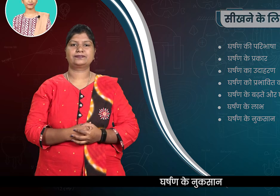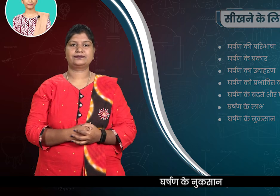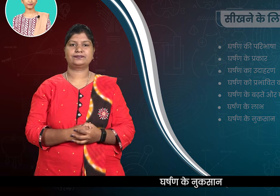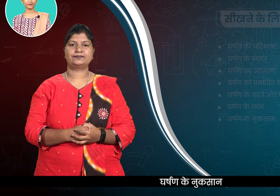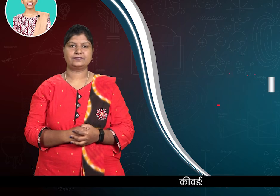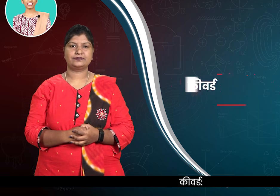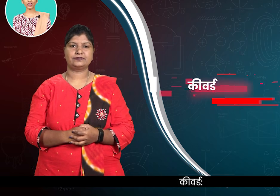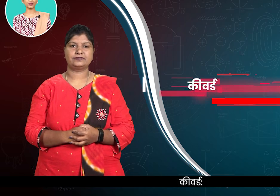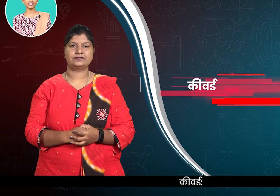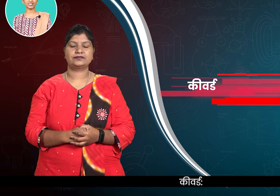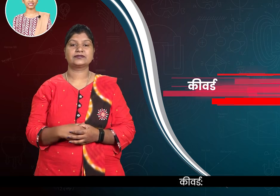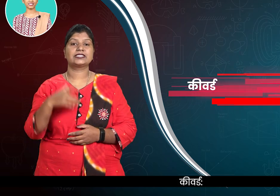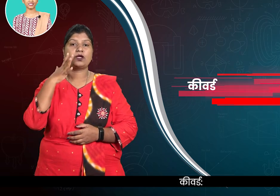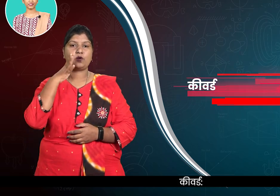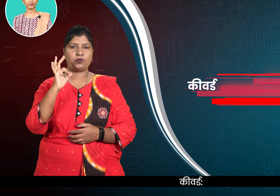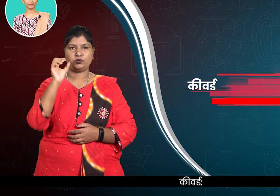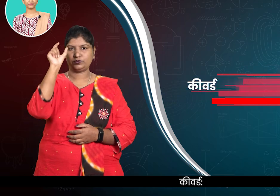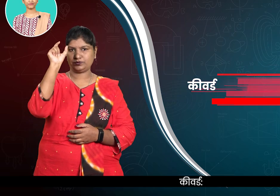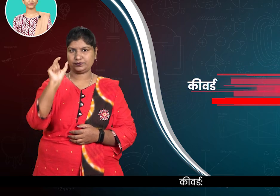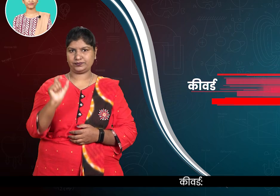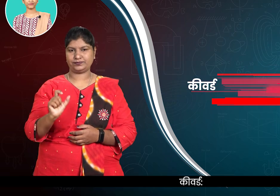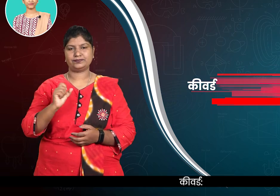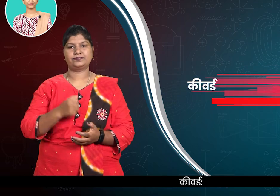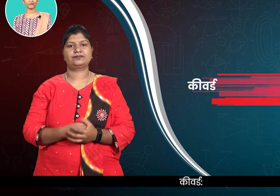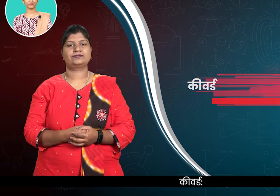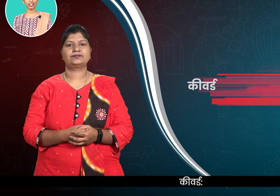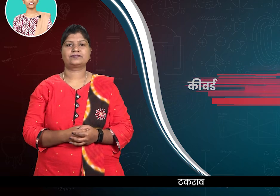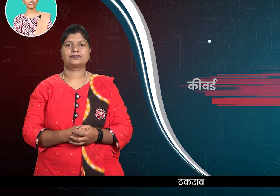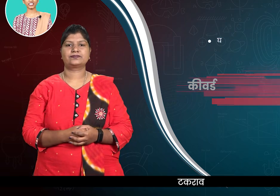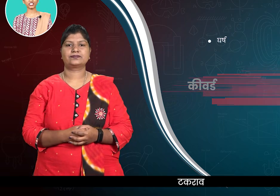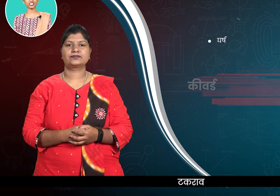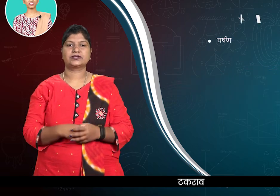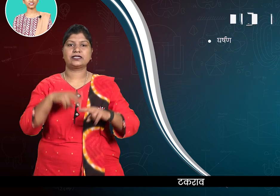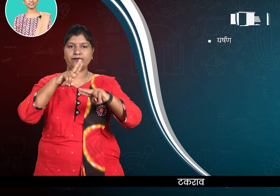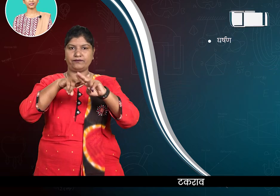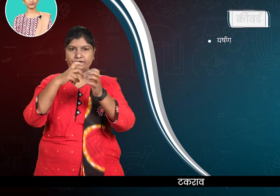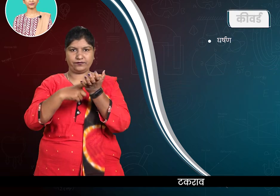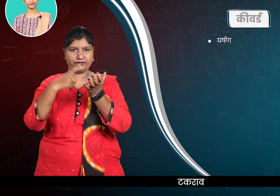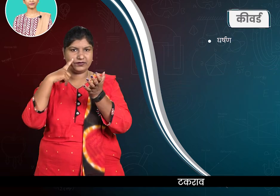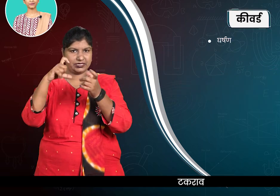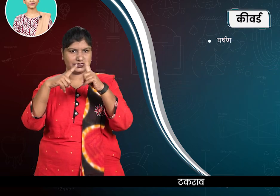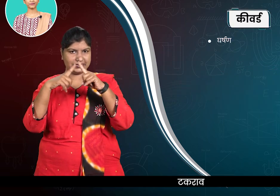अब कीवर्द्स टकराव